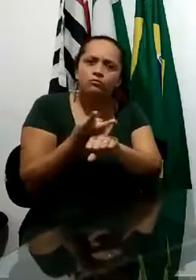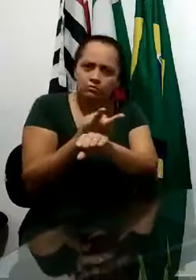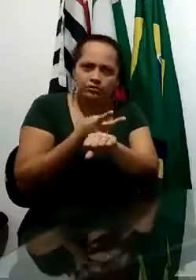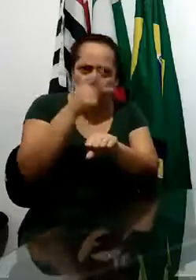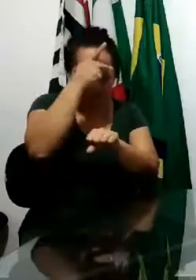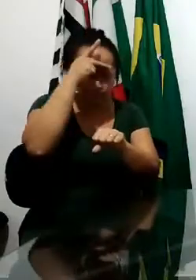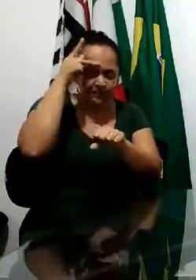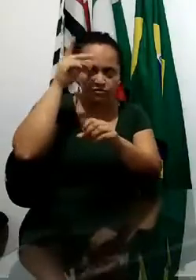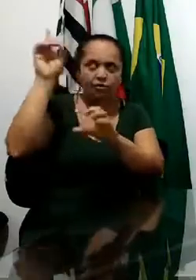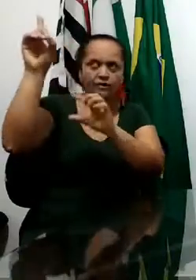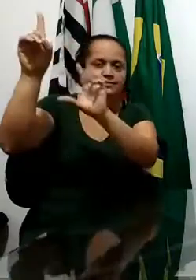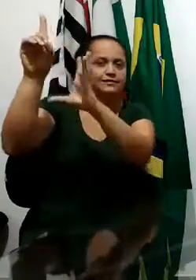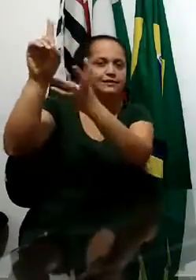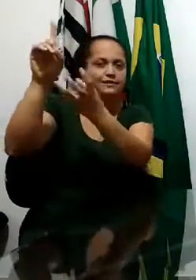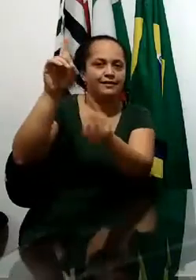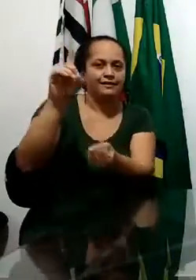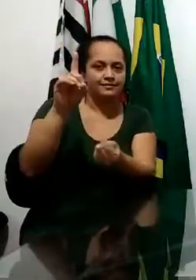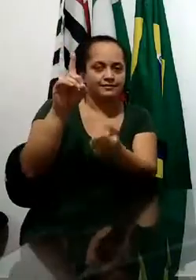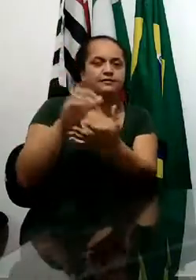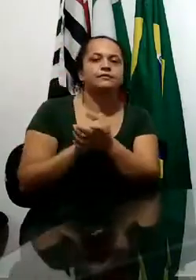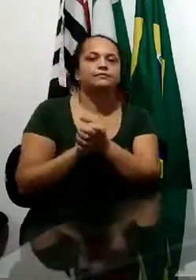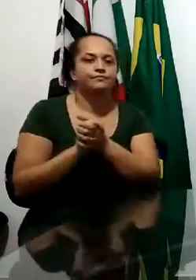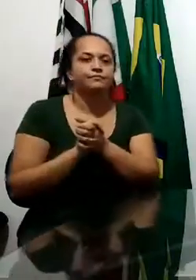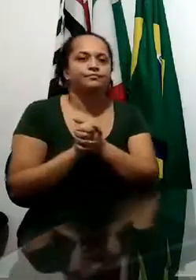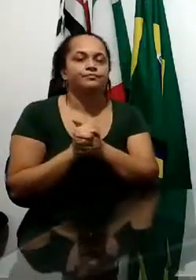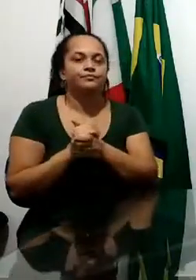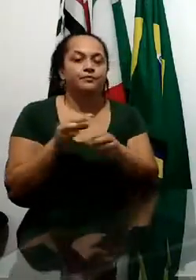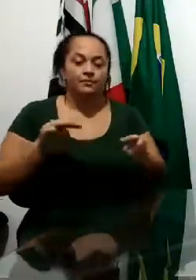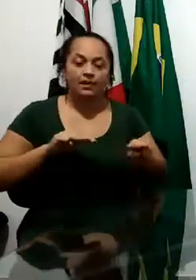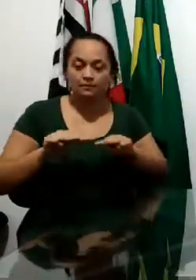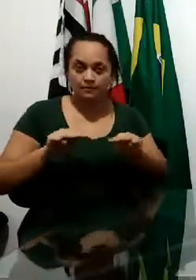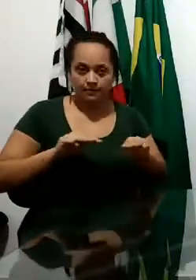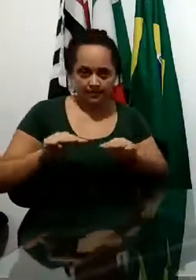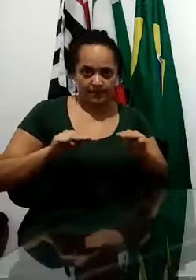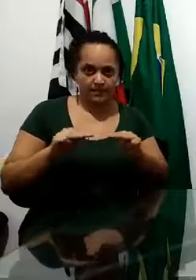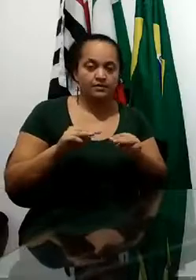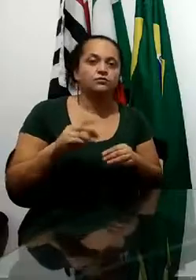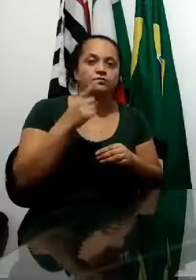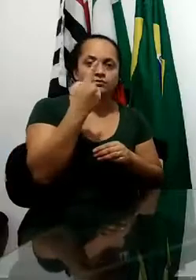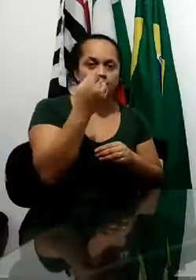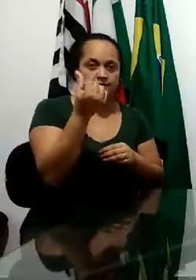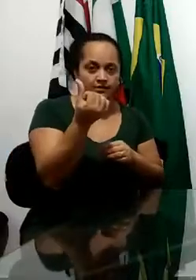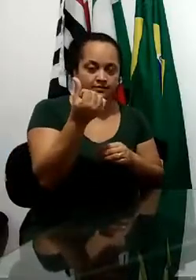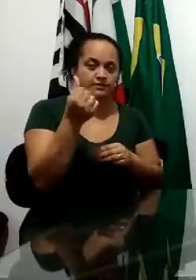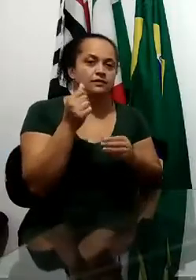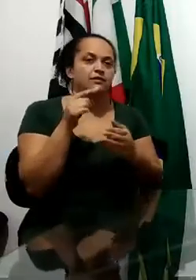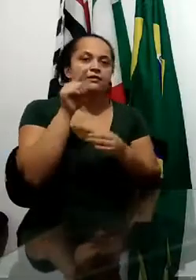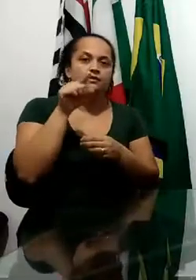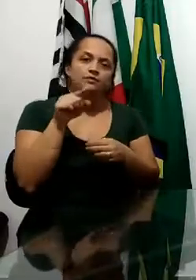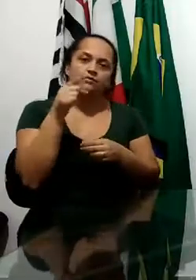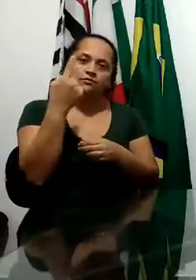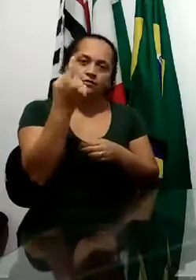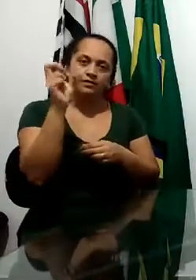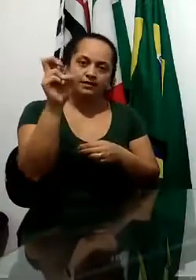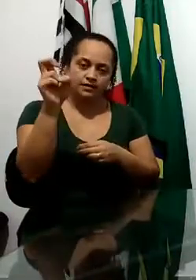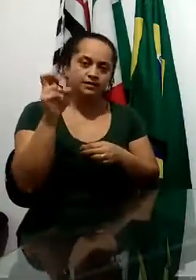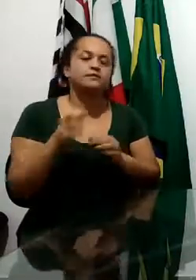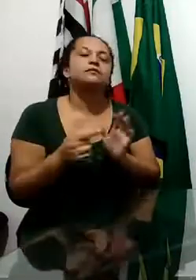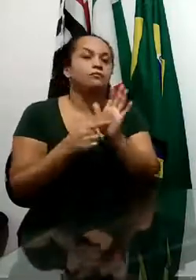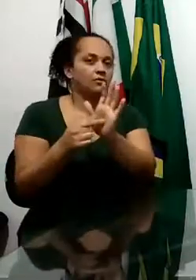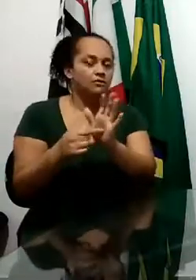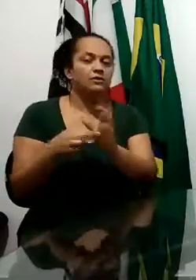as nações, né? Marcos 16, do 15 ao 20, e Mateus 28,